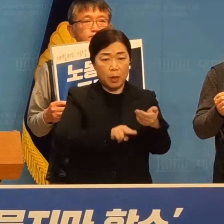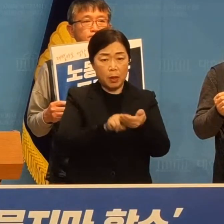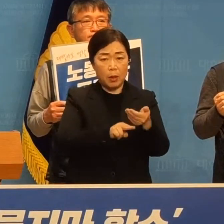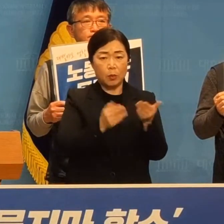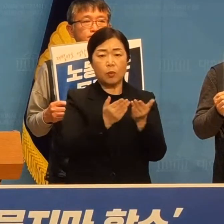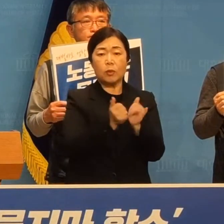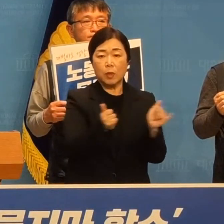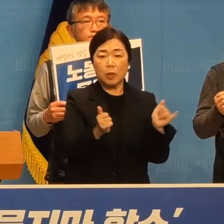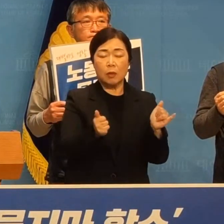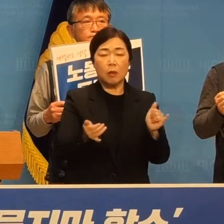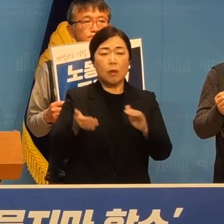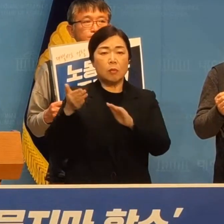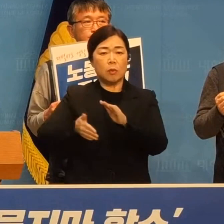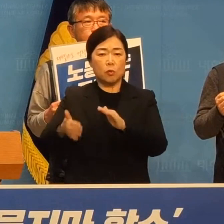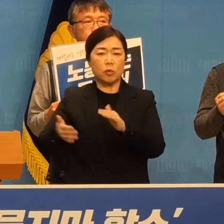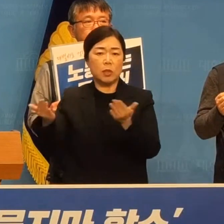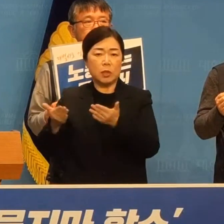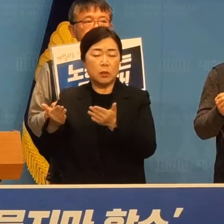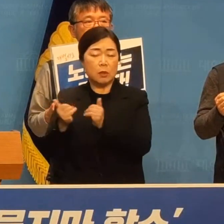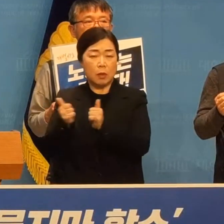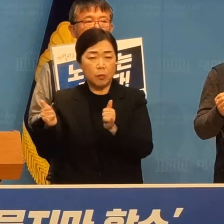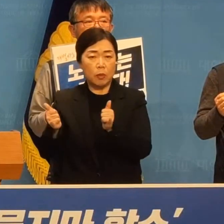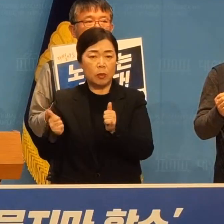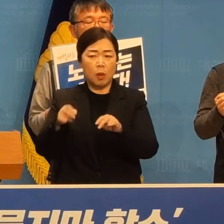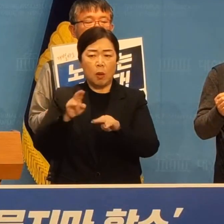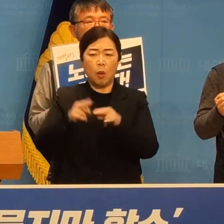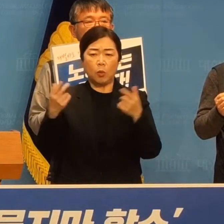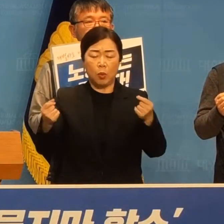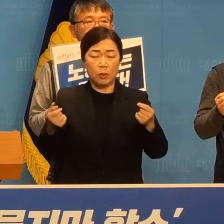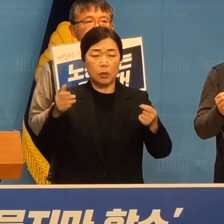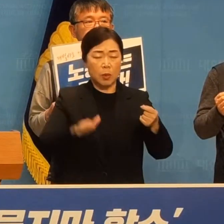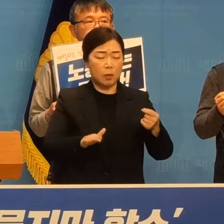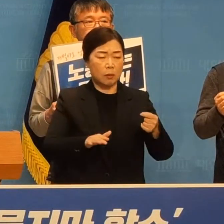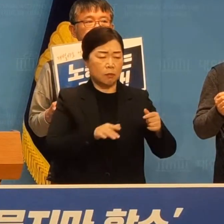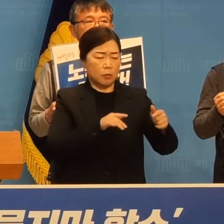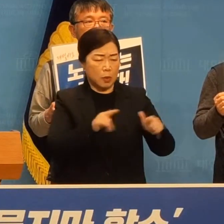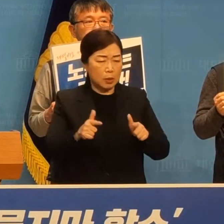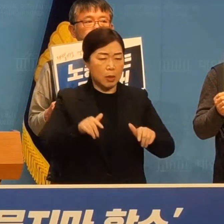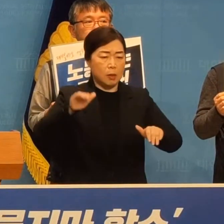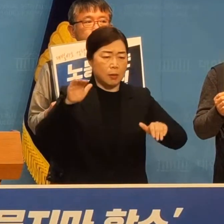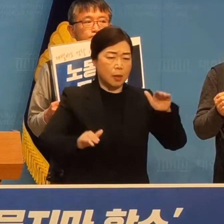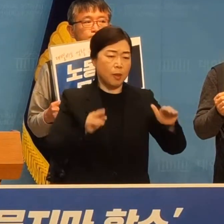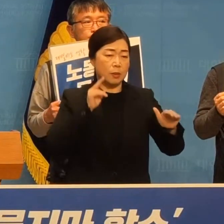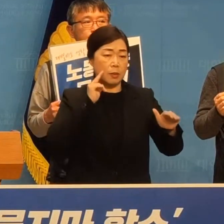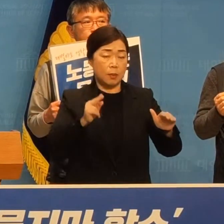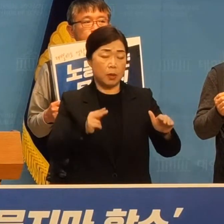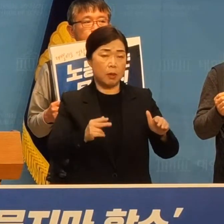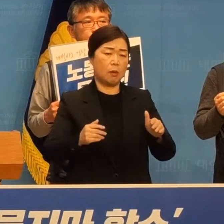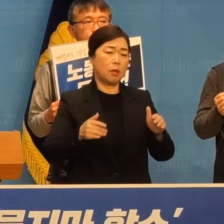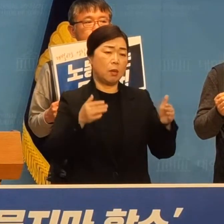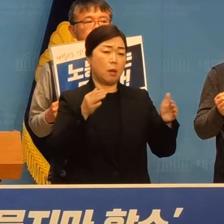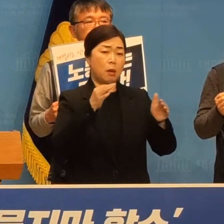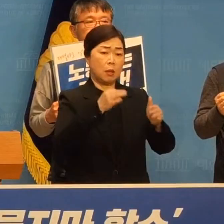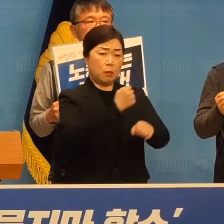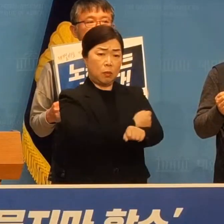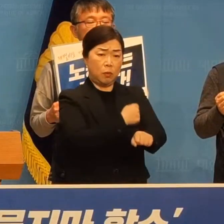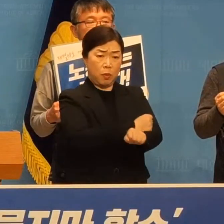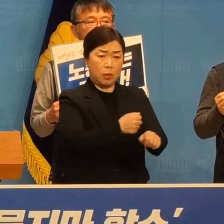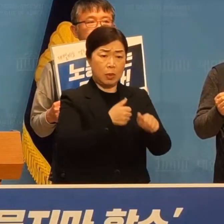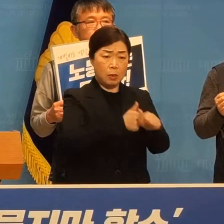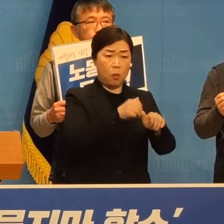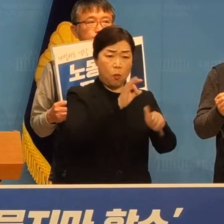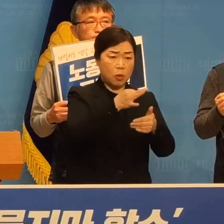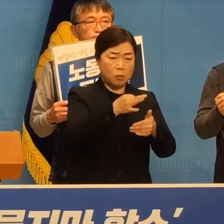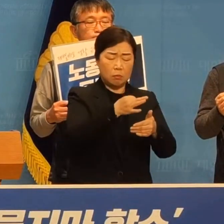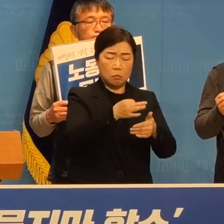일을 하지만 수많은 차별과 착취를 받았습니다. 그래서 이 차별을 받지 않고 인간답게 살기 위해